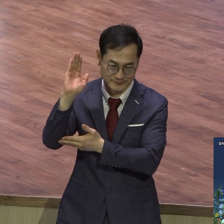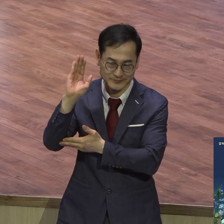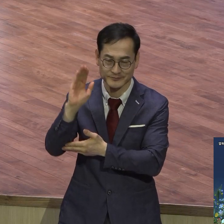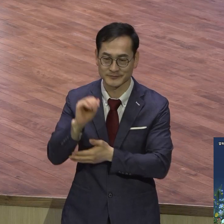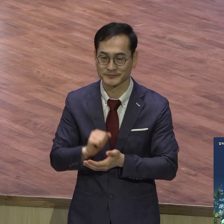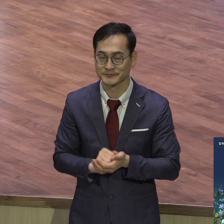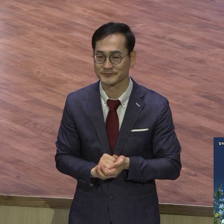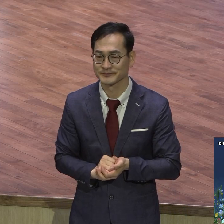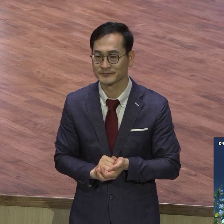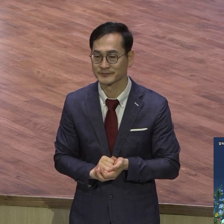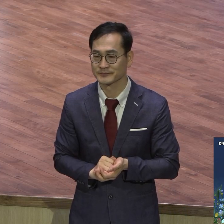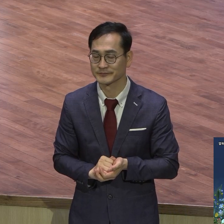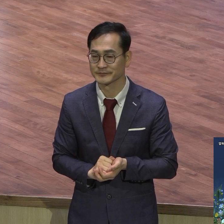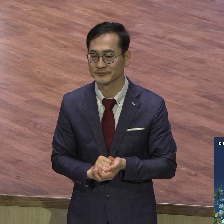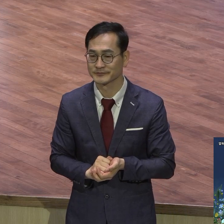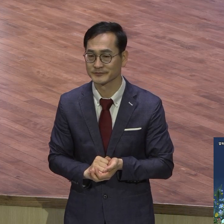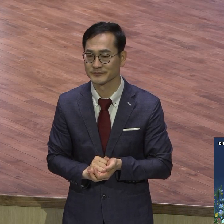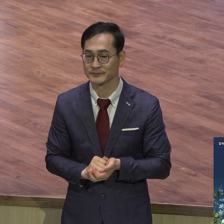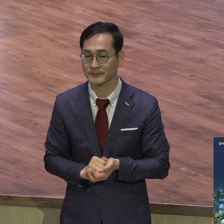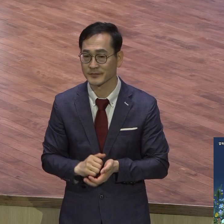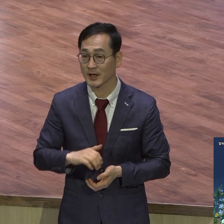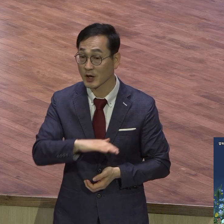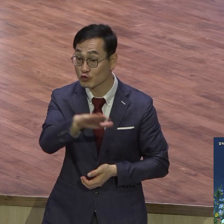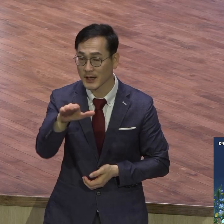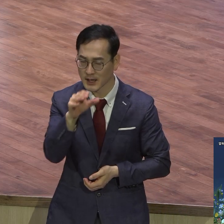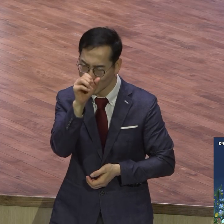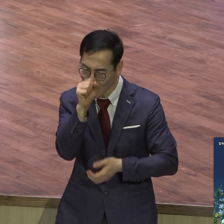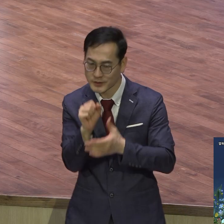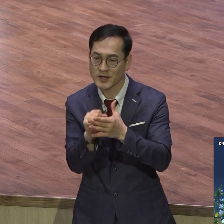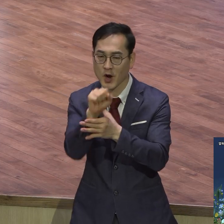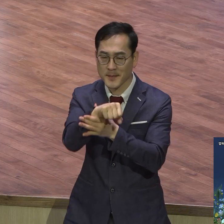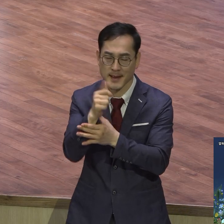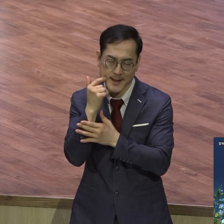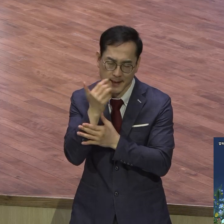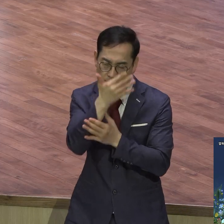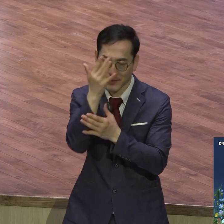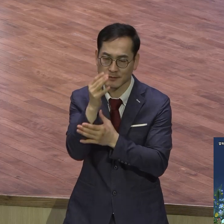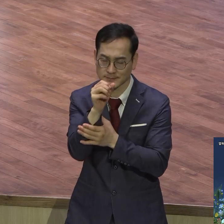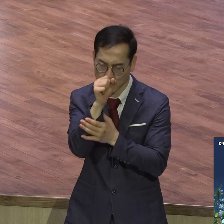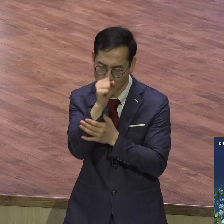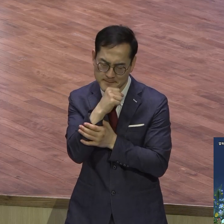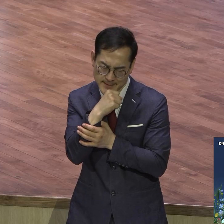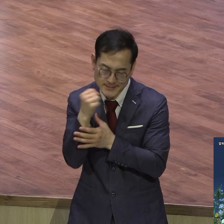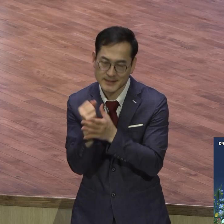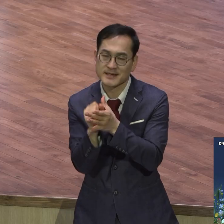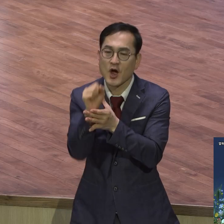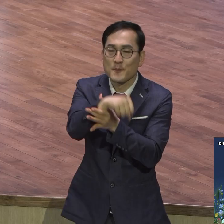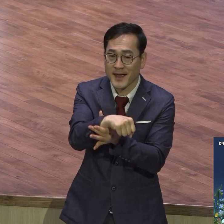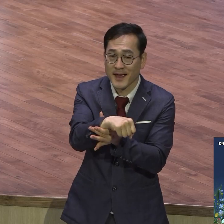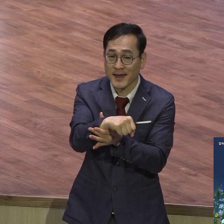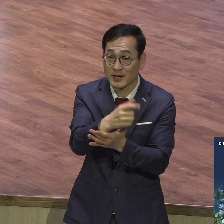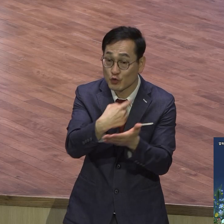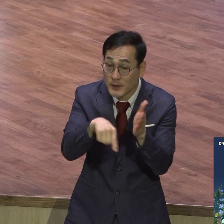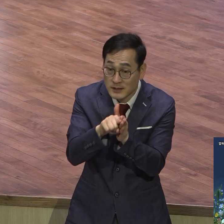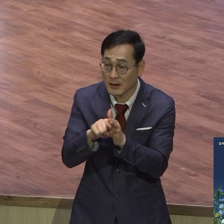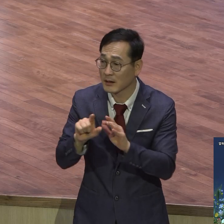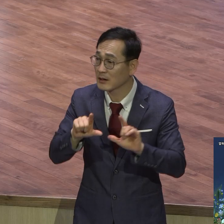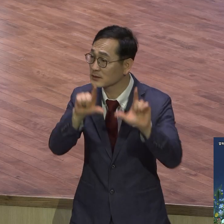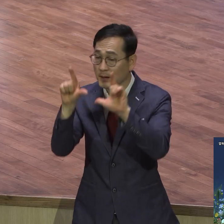어떻게 해야 우리가 아름다운 열매를 맺는 삶을 사느냐 향기로운